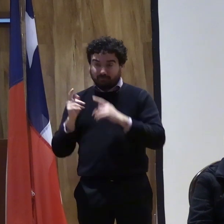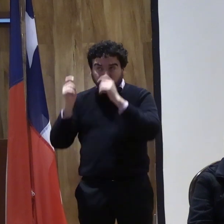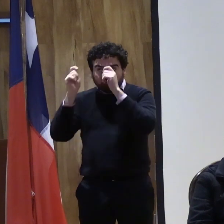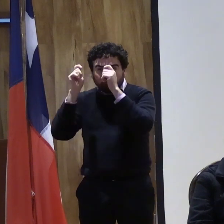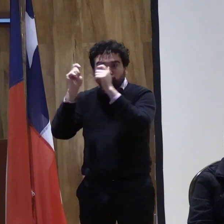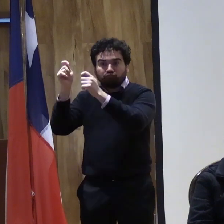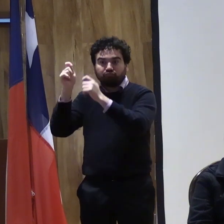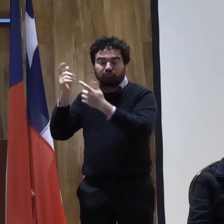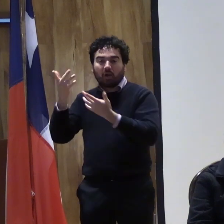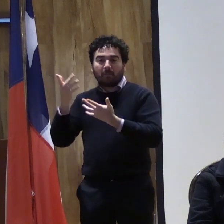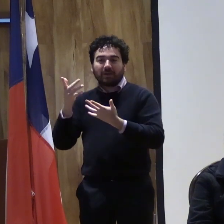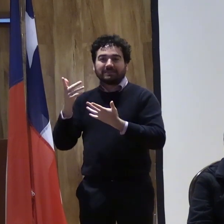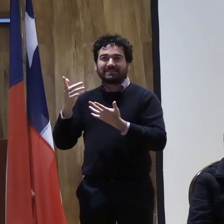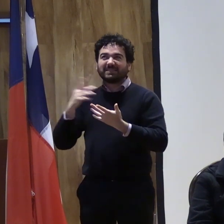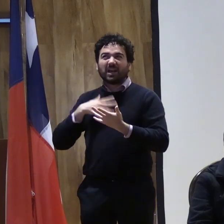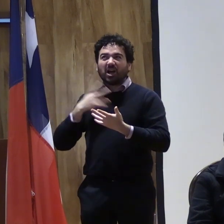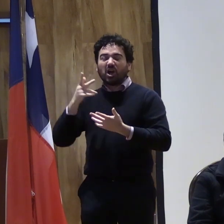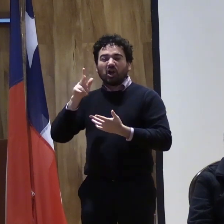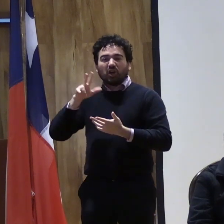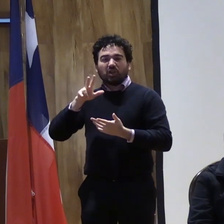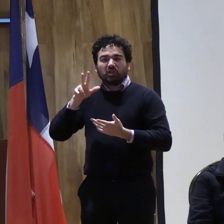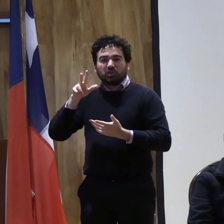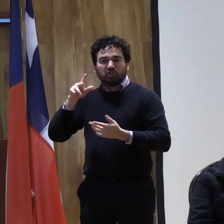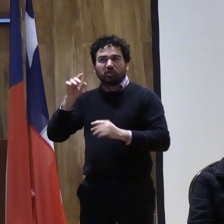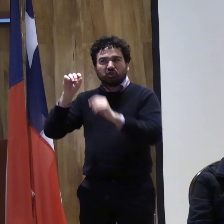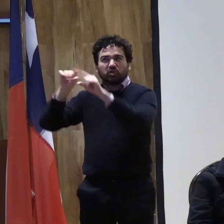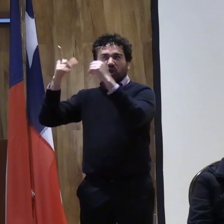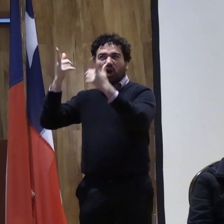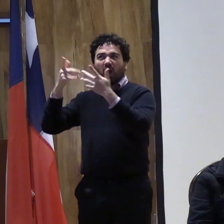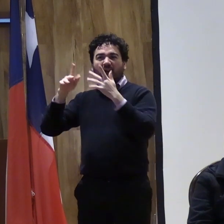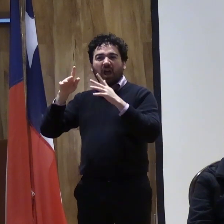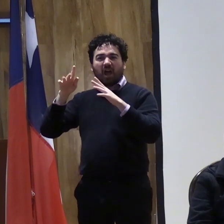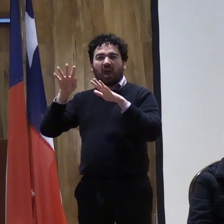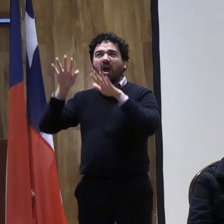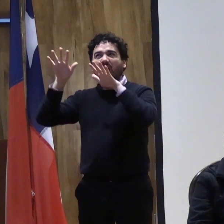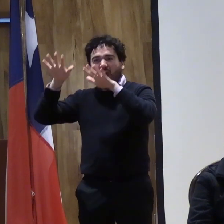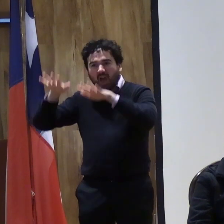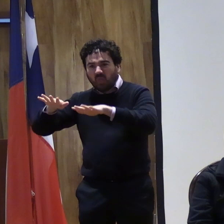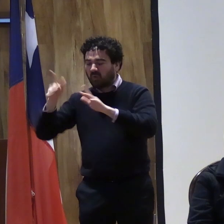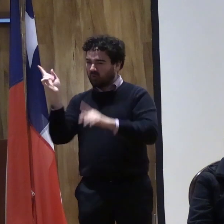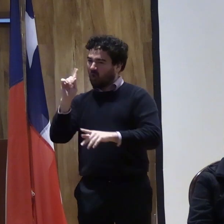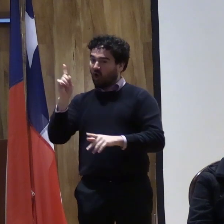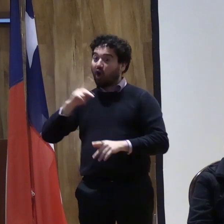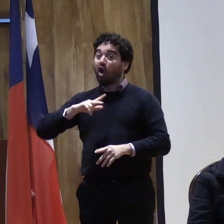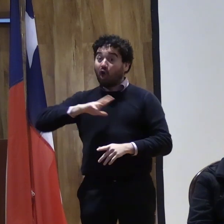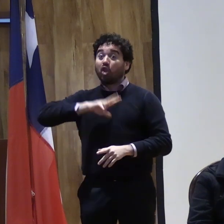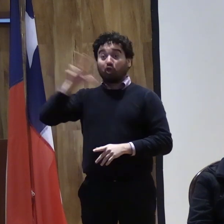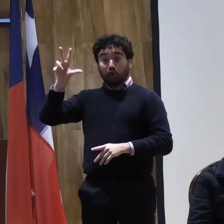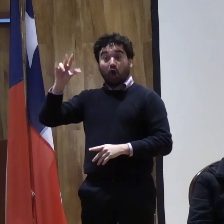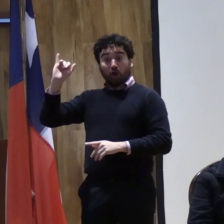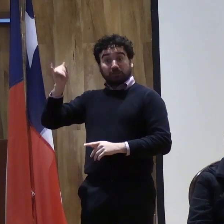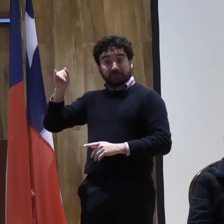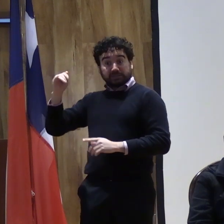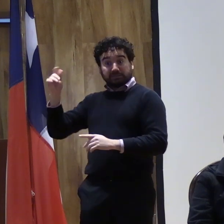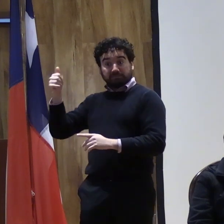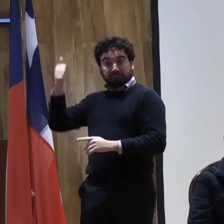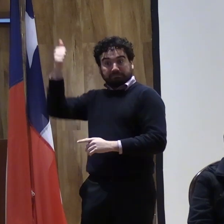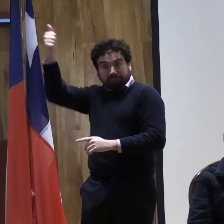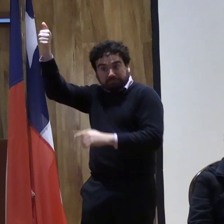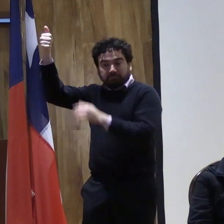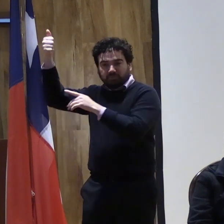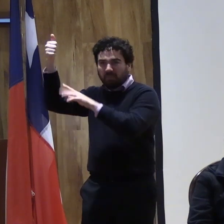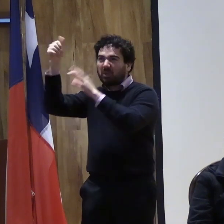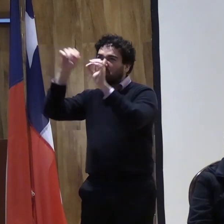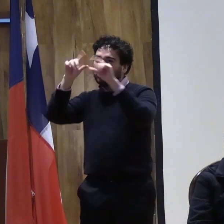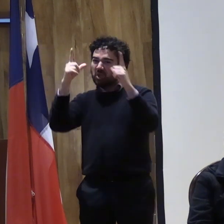el Sol no podía ser adorado por nadie, no era Dios. Entonces incluso nos quitaron el Día del Sol